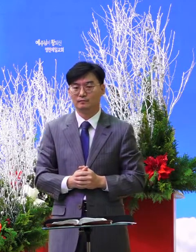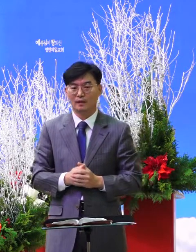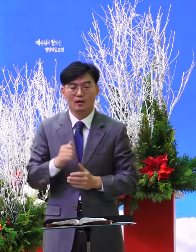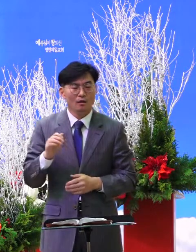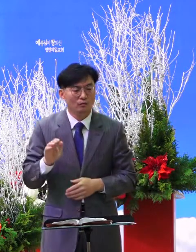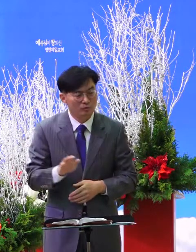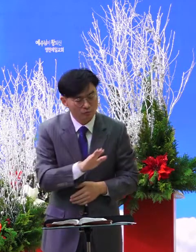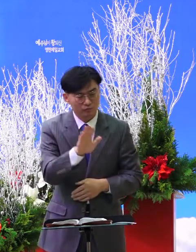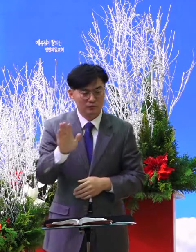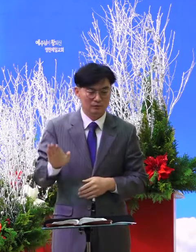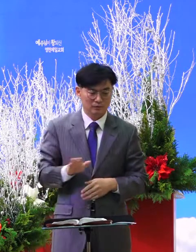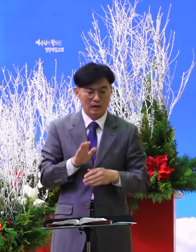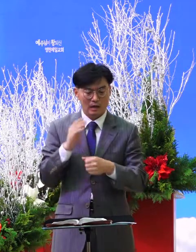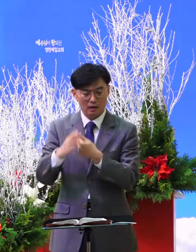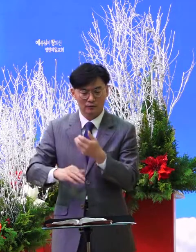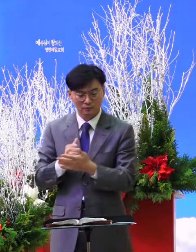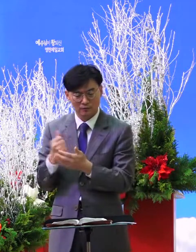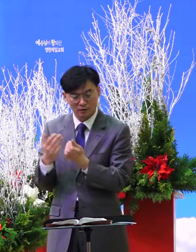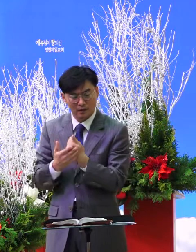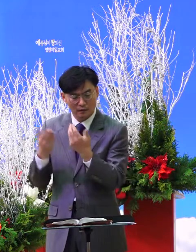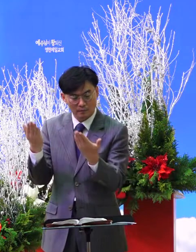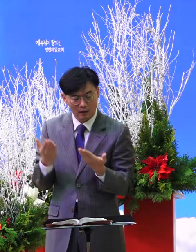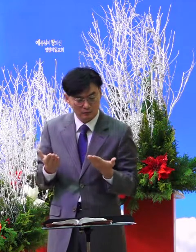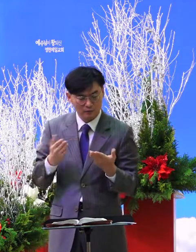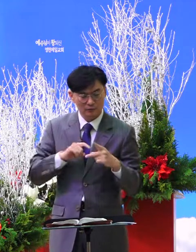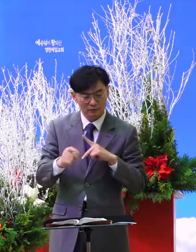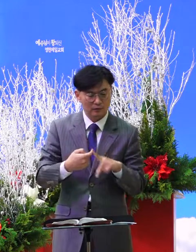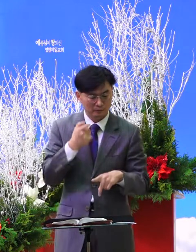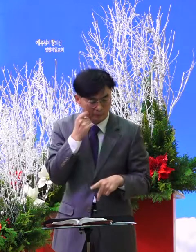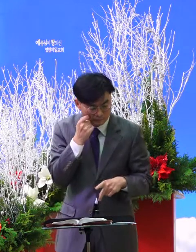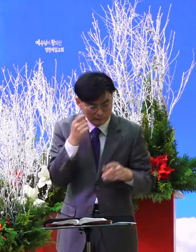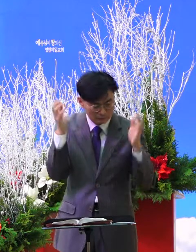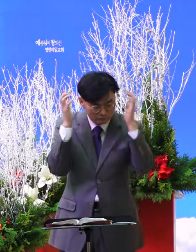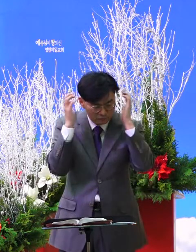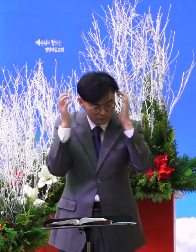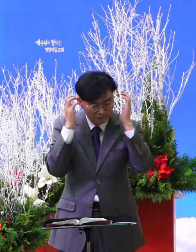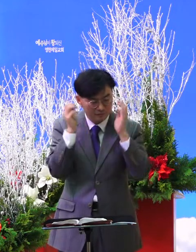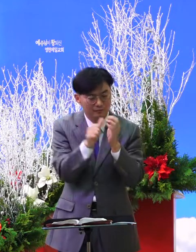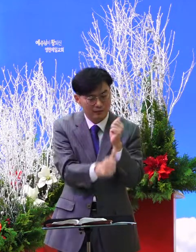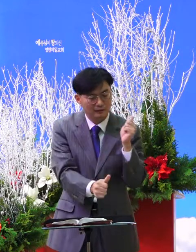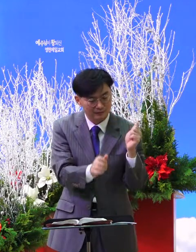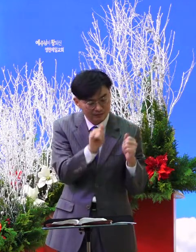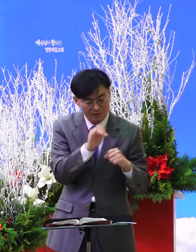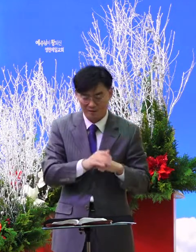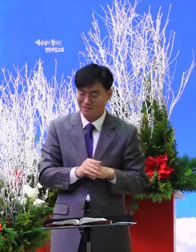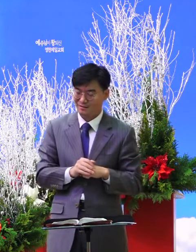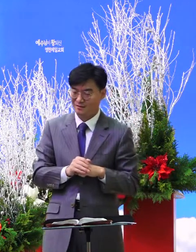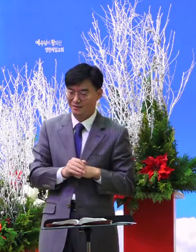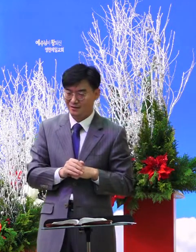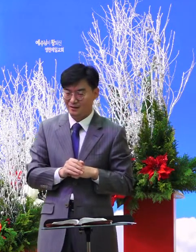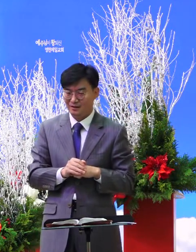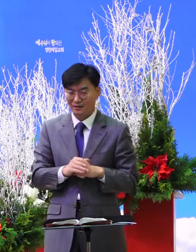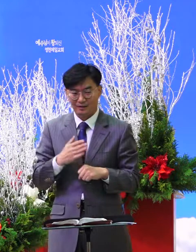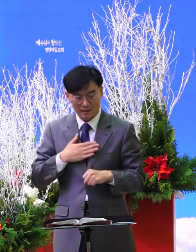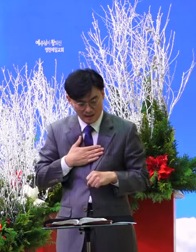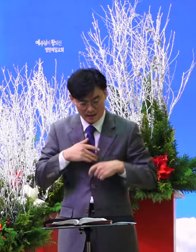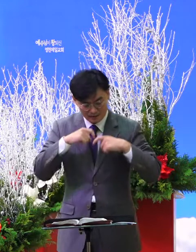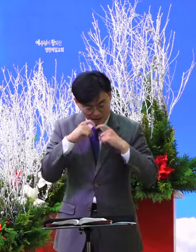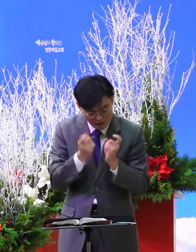무엇인지 깨닫지 못하였고 수많은 감사의 조건들이 있음에도 비교할 수 없는 것과 나의